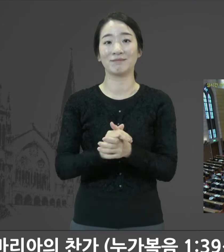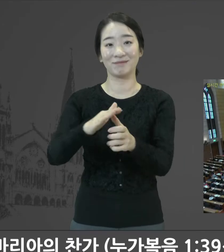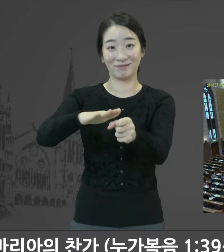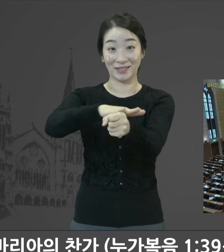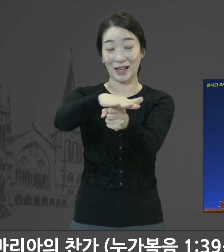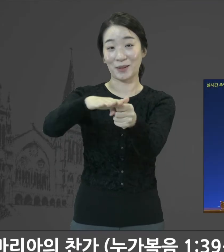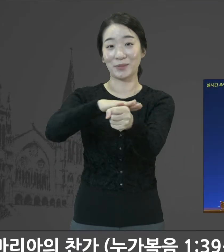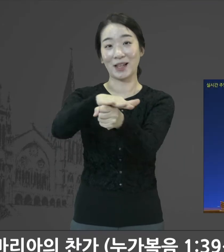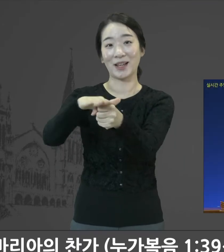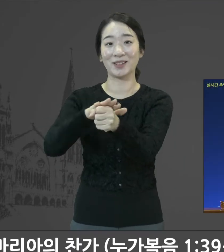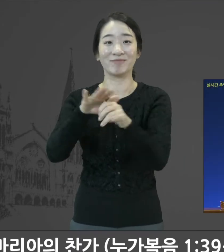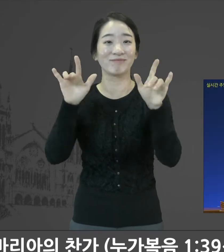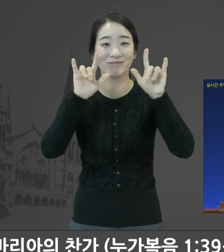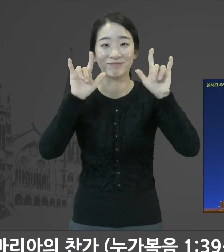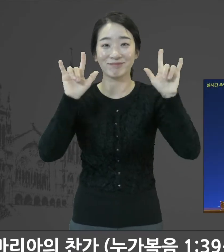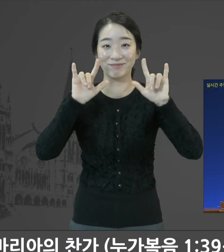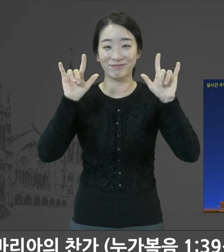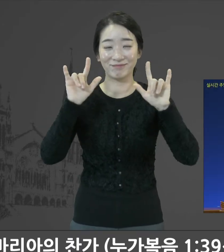사랑합니다.